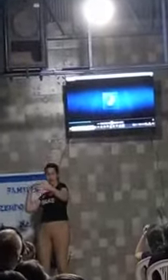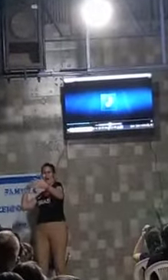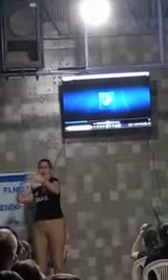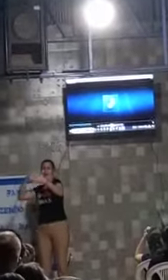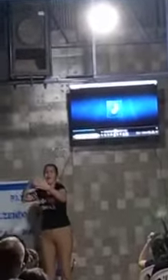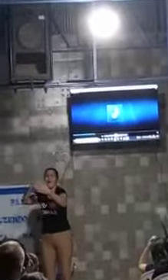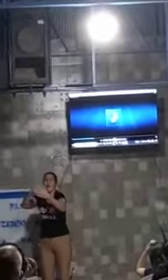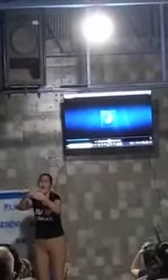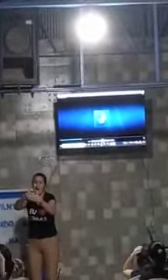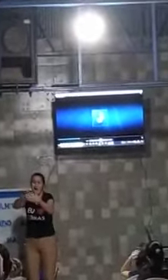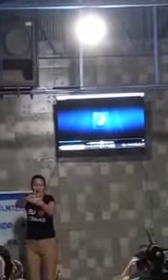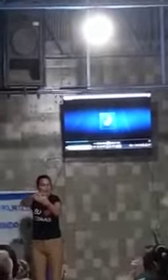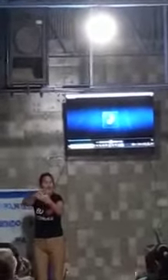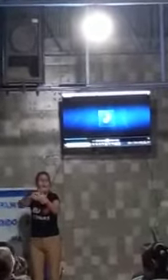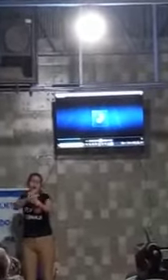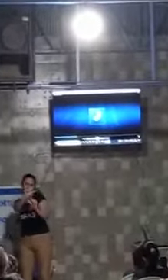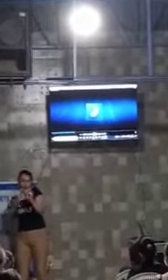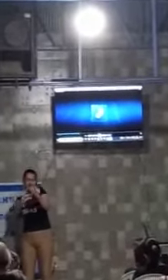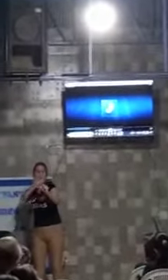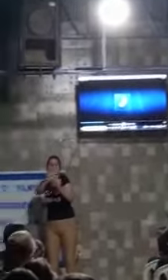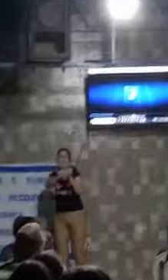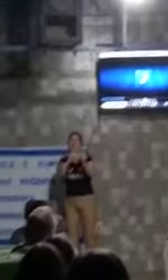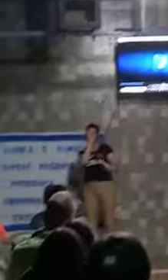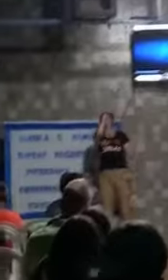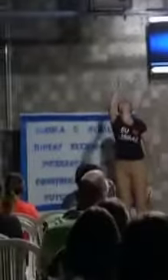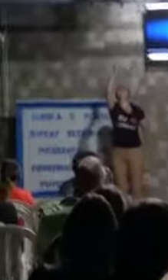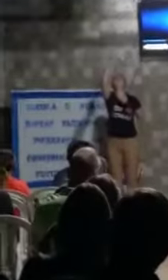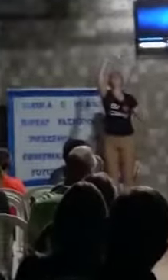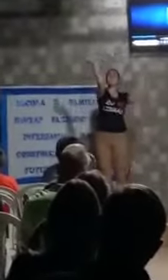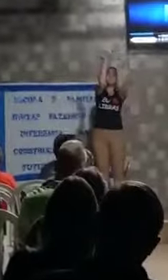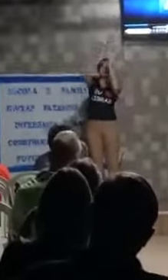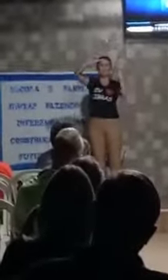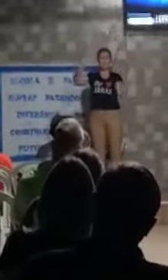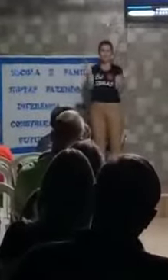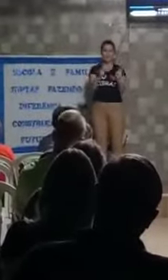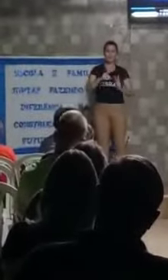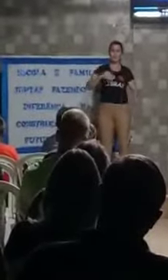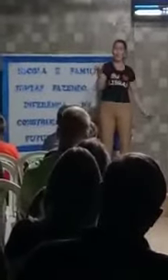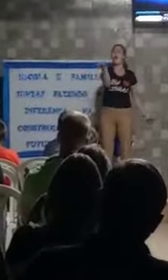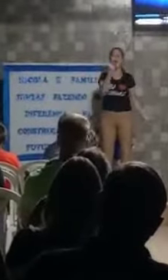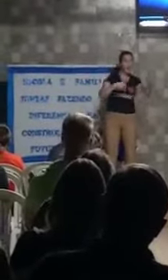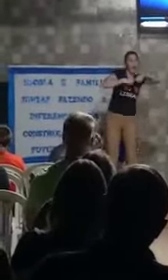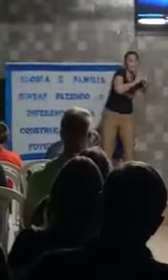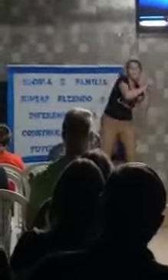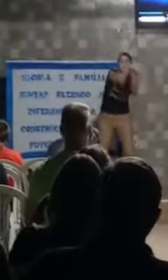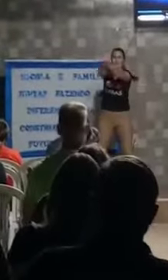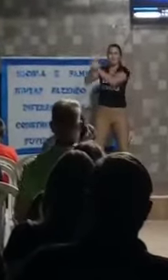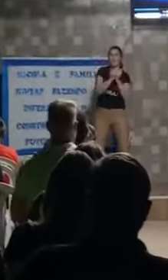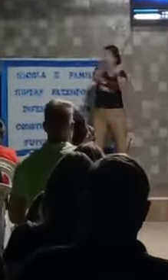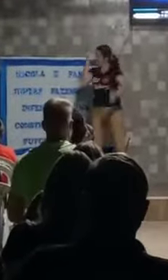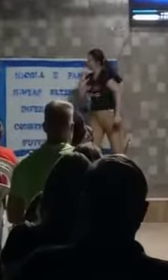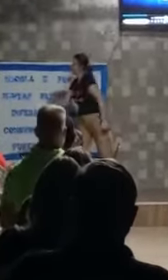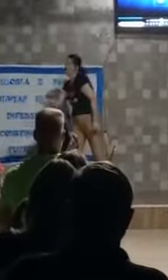dentro do seu lembrança.